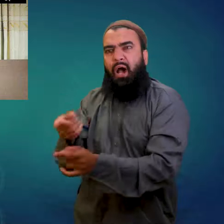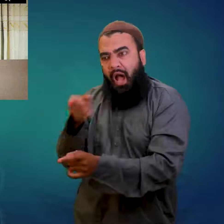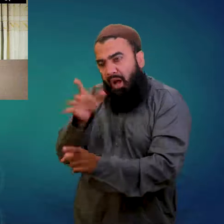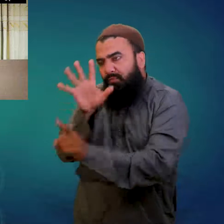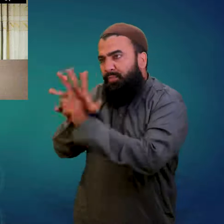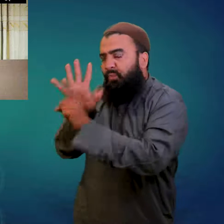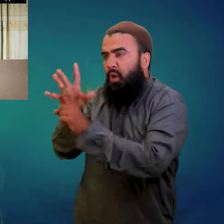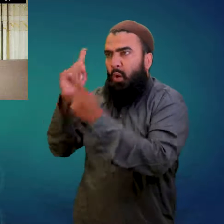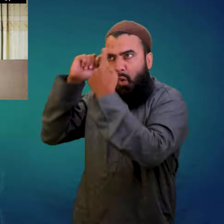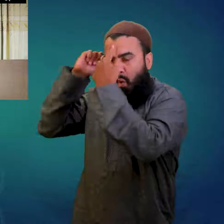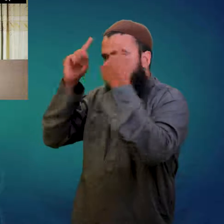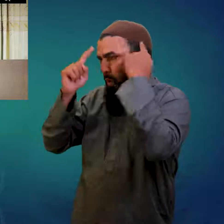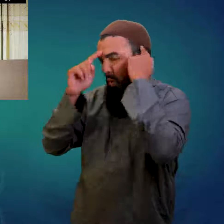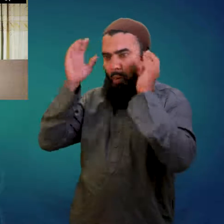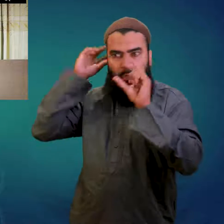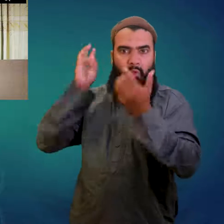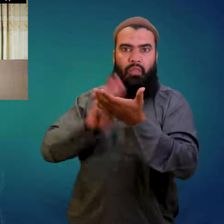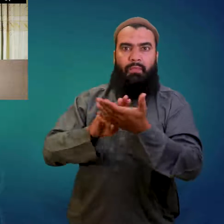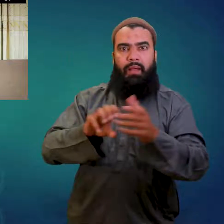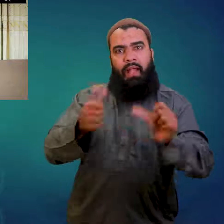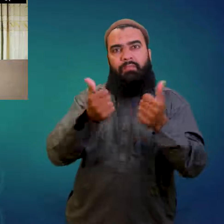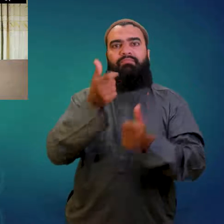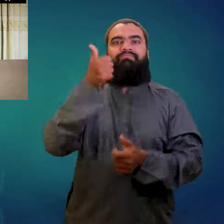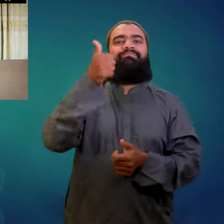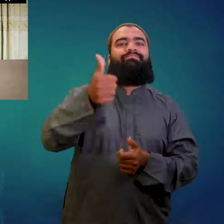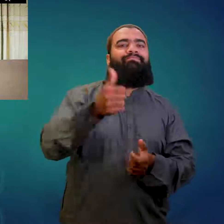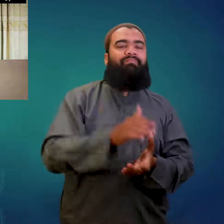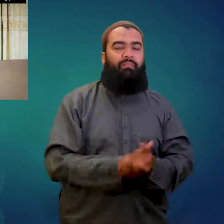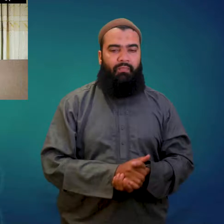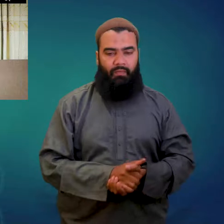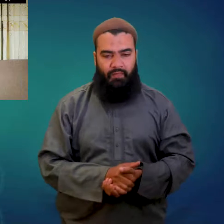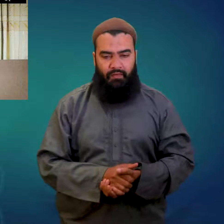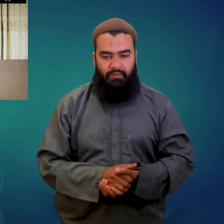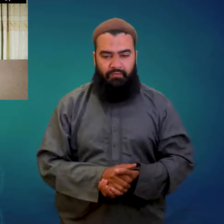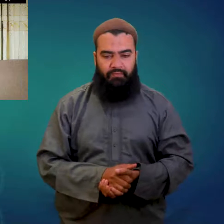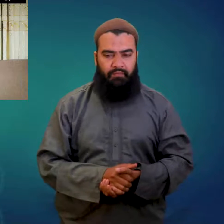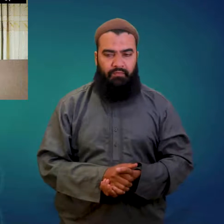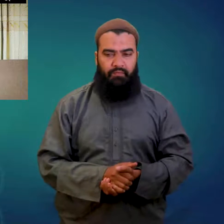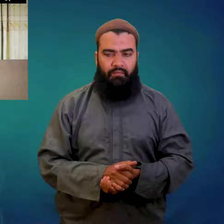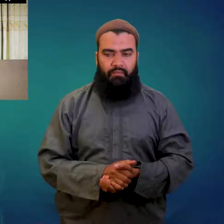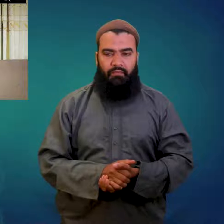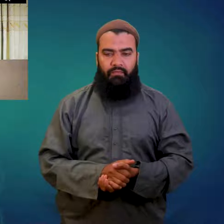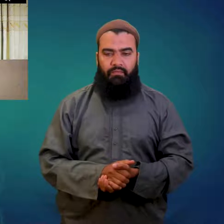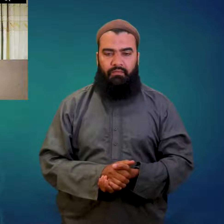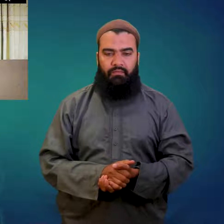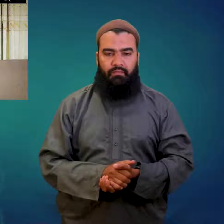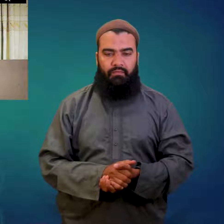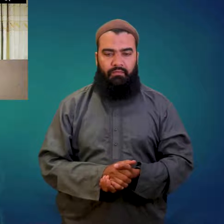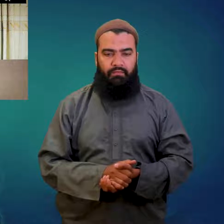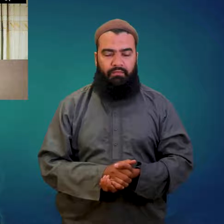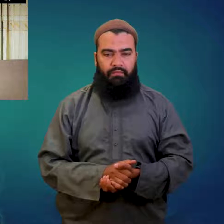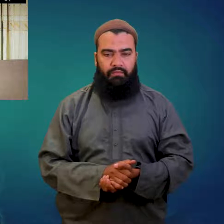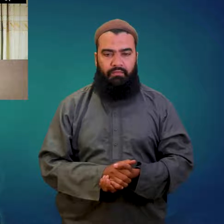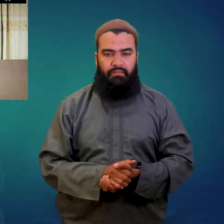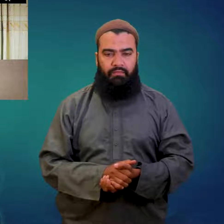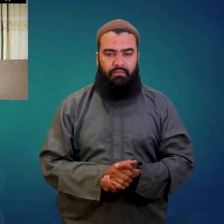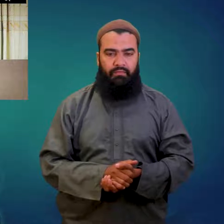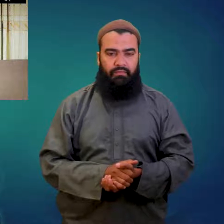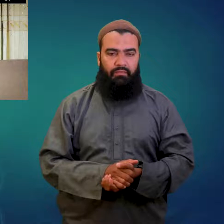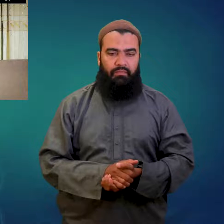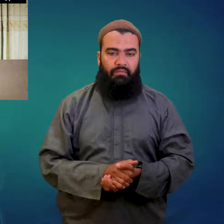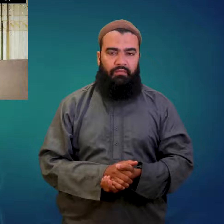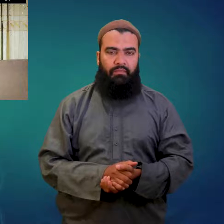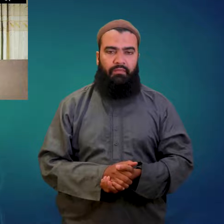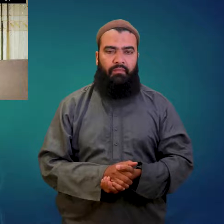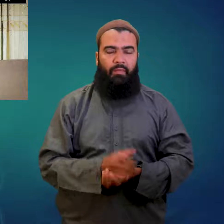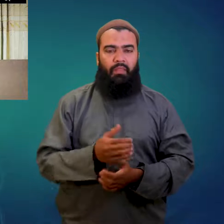تھے۔ رکوع نمبر 12 آیت نمبر 9، یا ایھا الذین آمنوا اذا نودی للصلاة